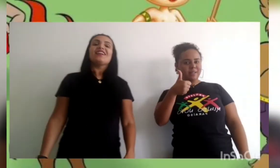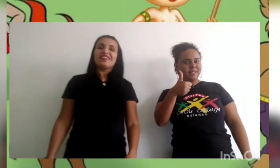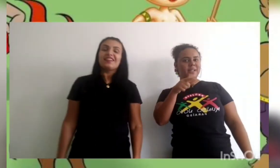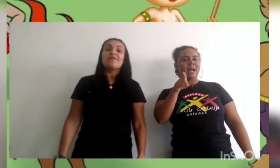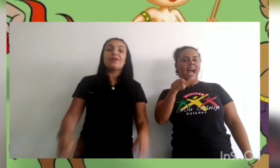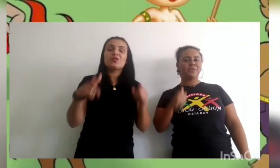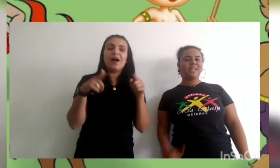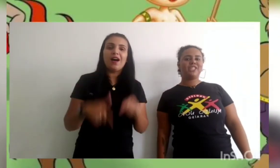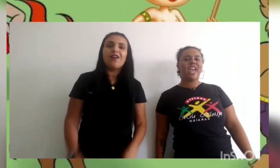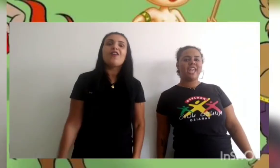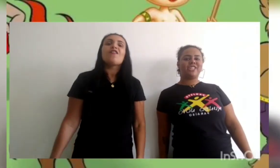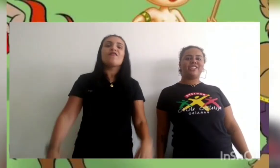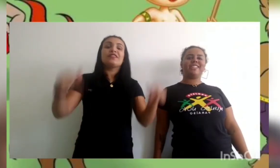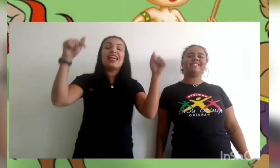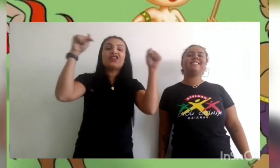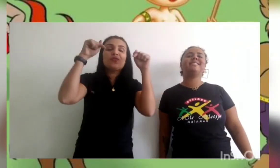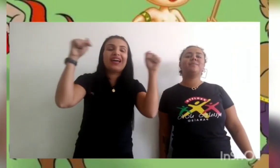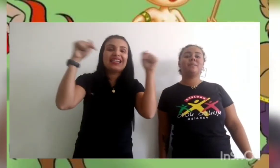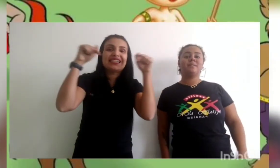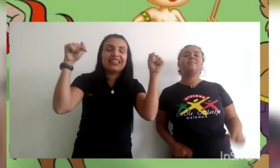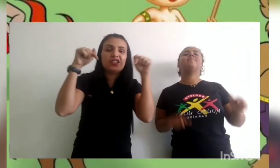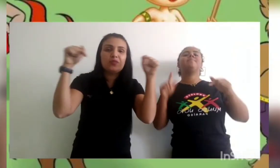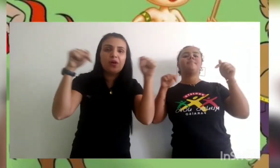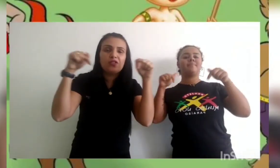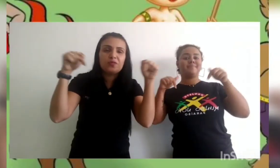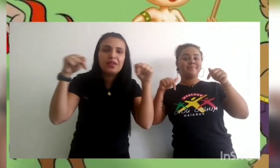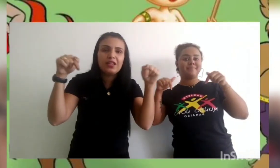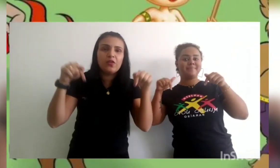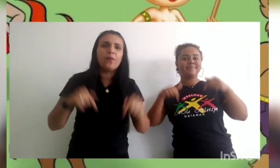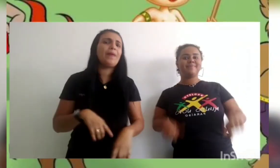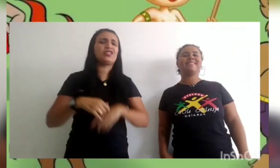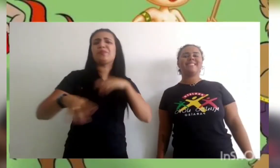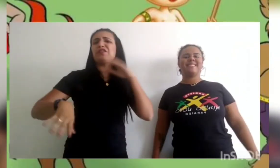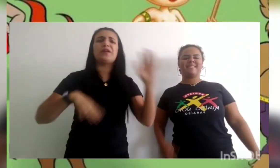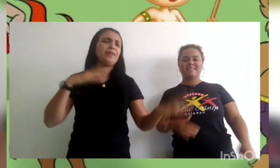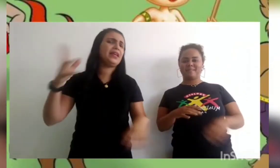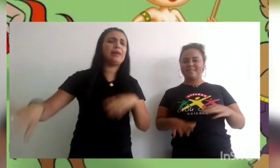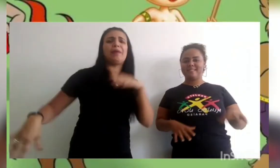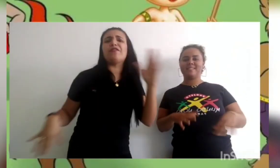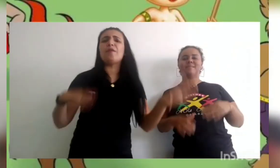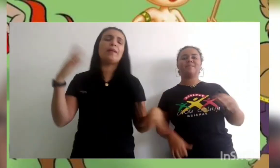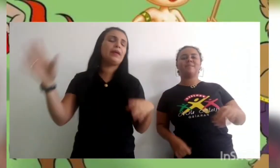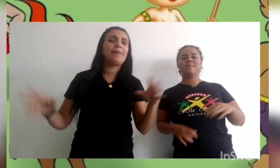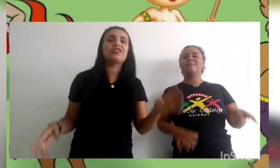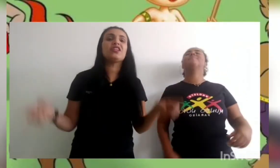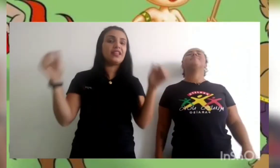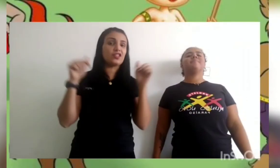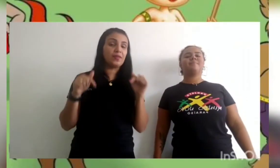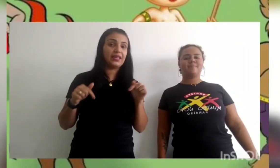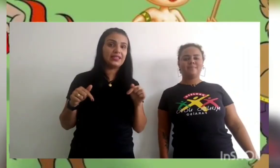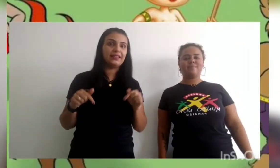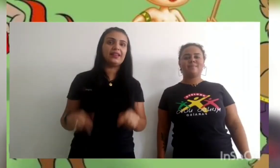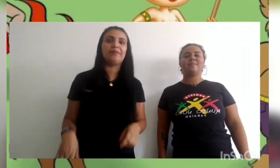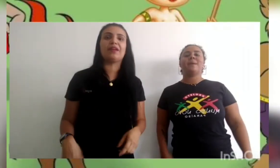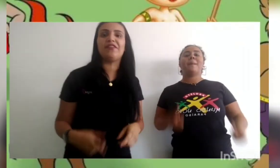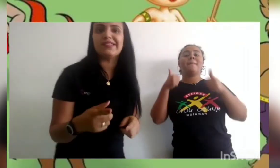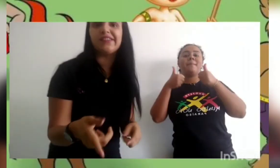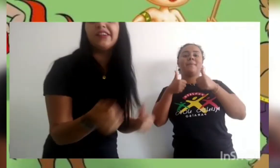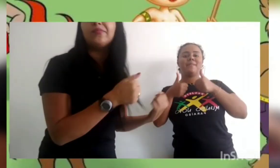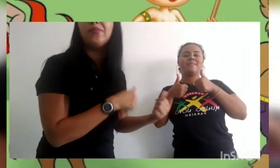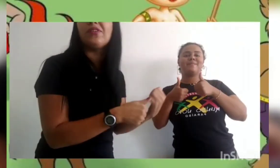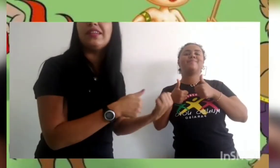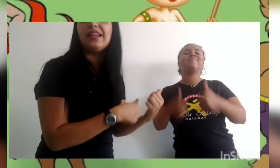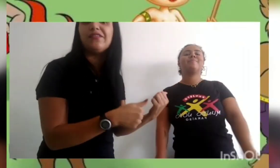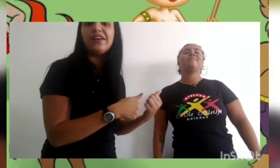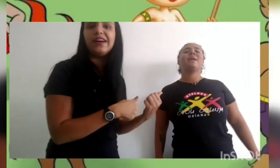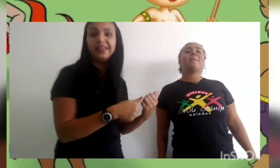ó. Ajuda a gente. Deixa uma receita de bolo de milho. Pede pra sua família, pra avó, pra mãe, pra tia. Deixa uma receita aí pra ver se